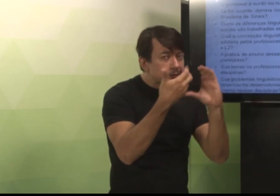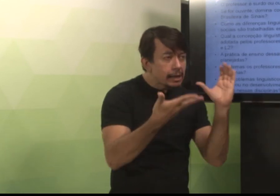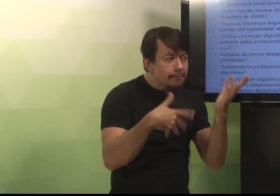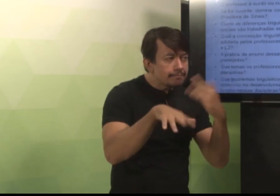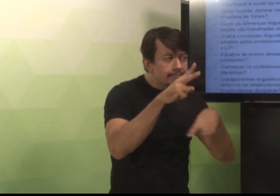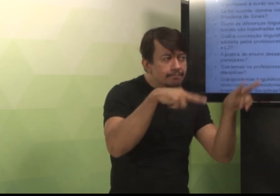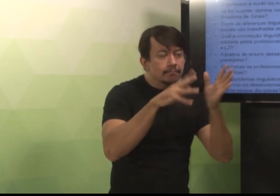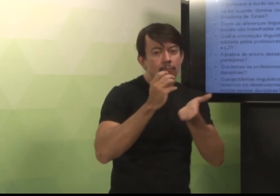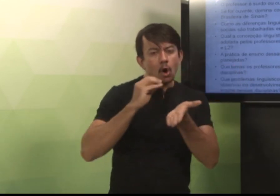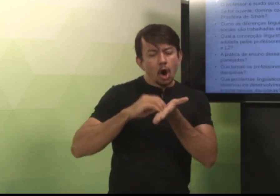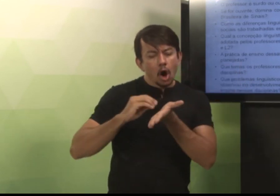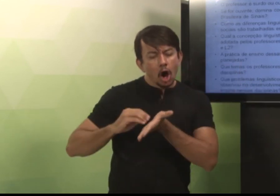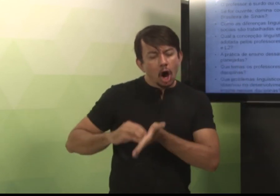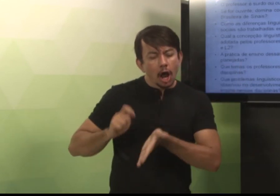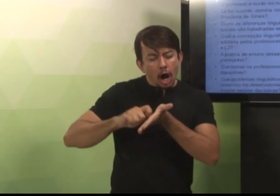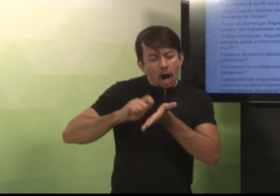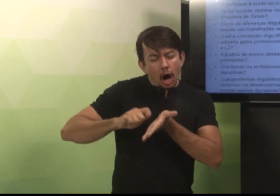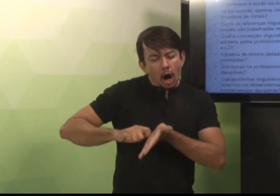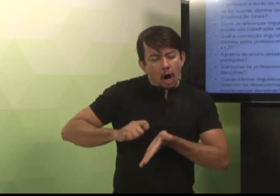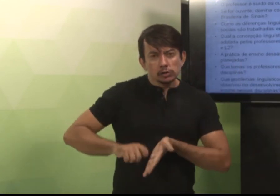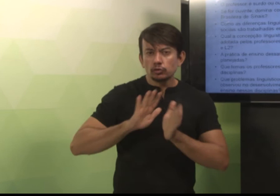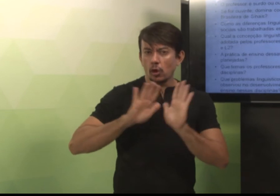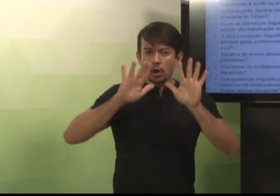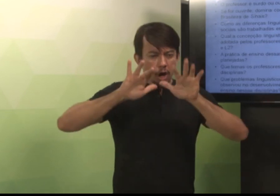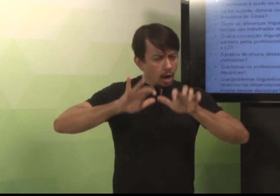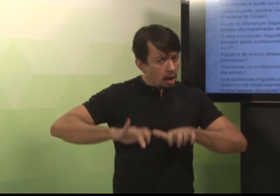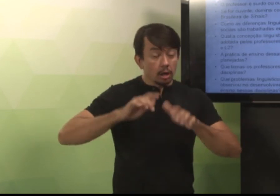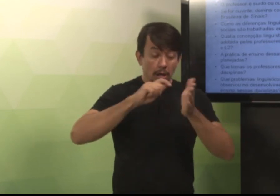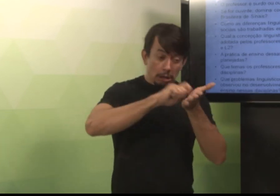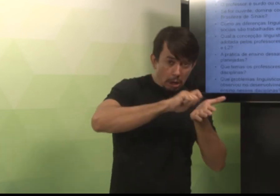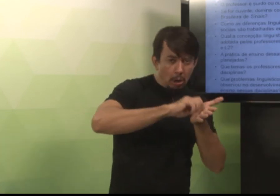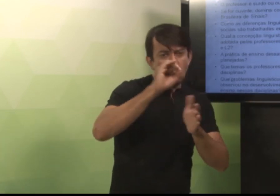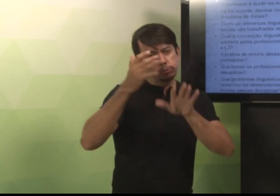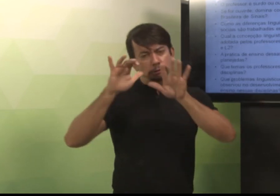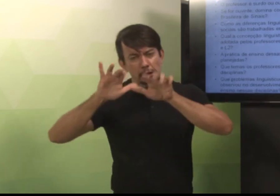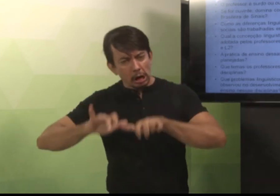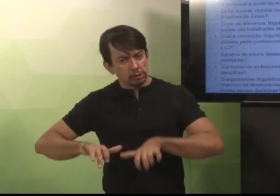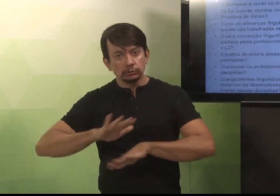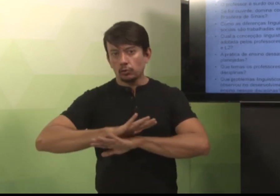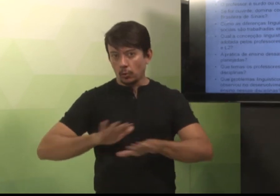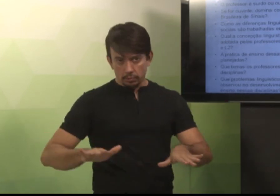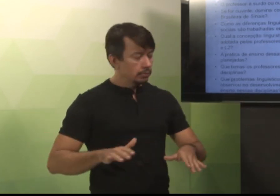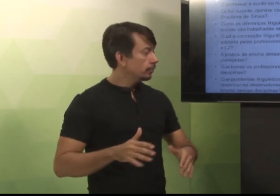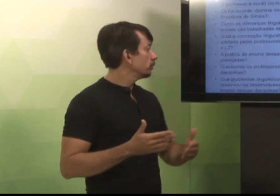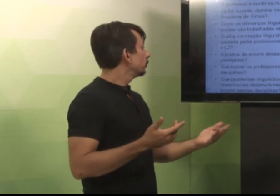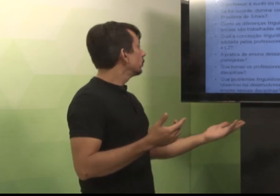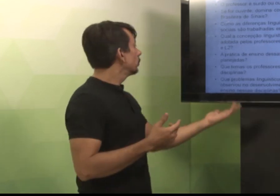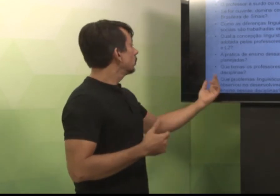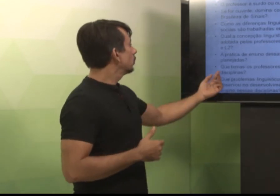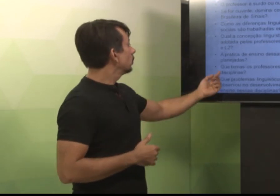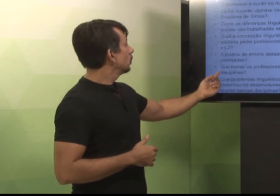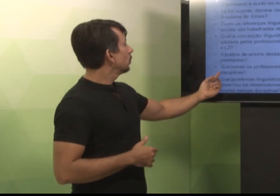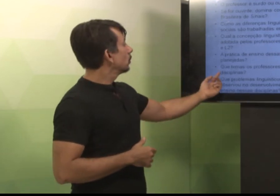quieto, somente observando, caracterizando esse contexto escolar e fazendo as anotações.